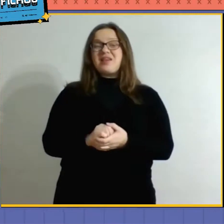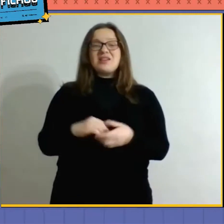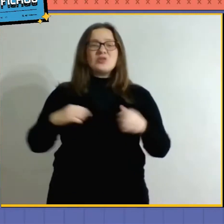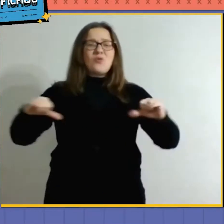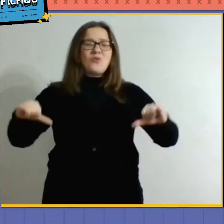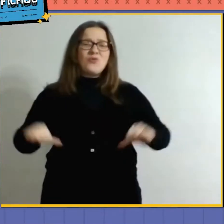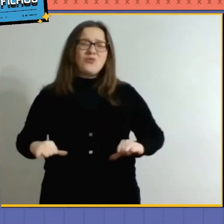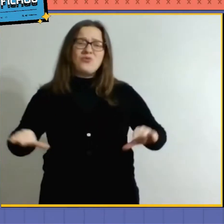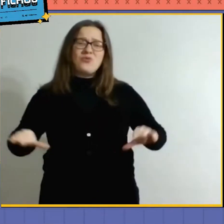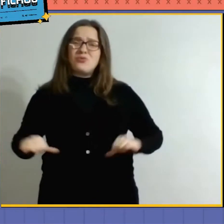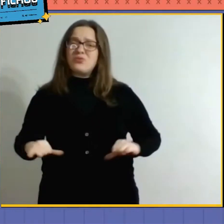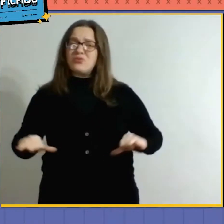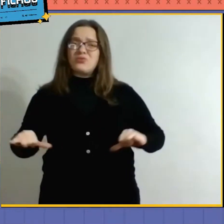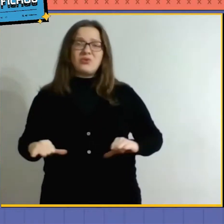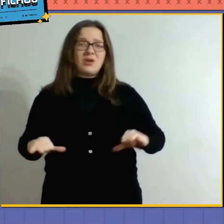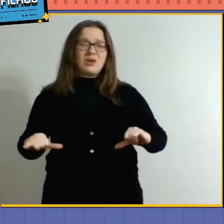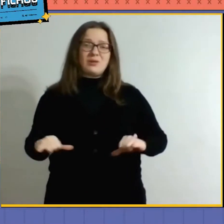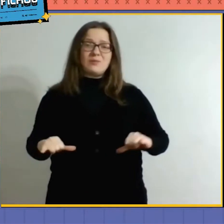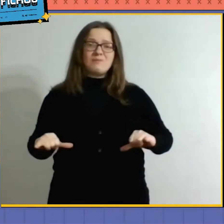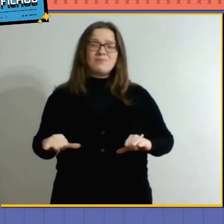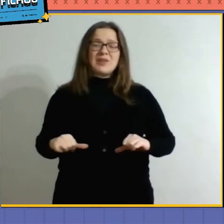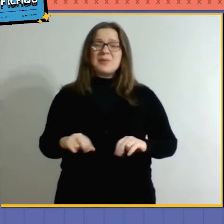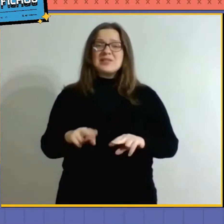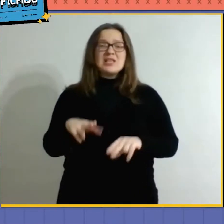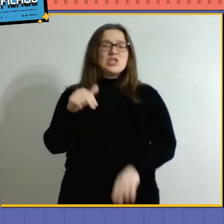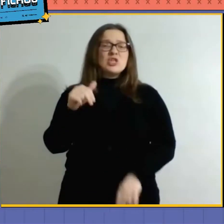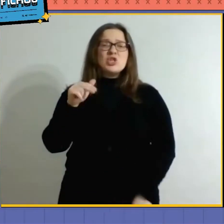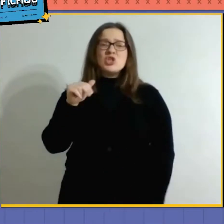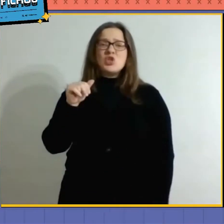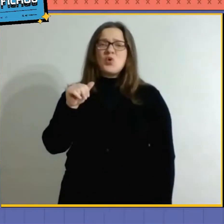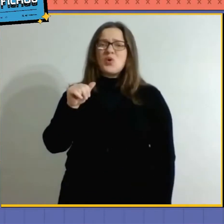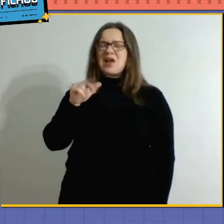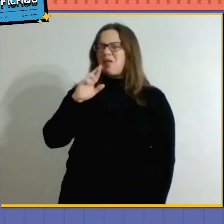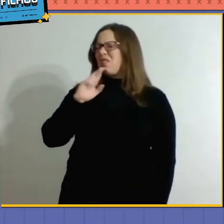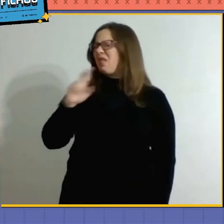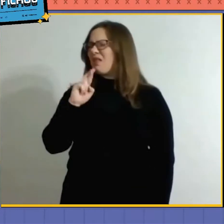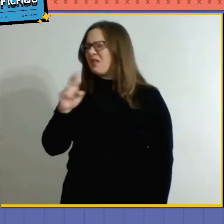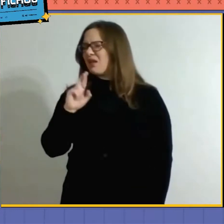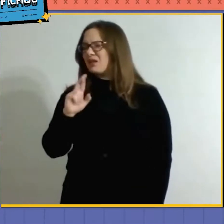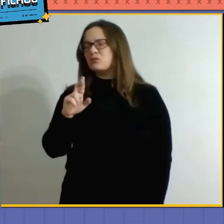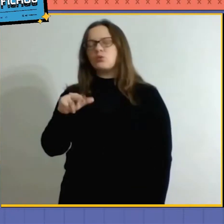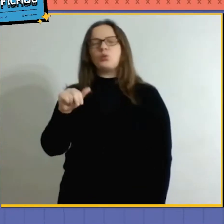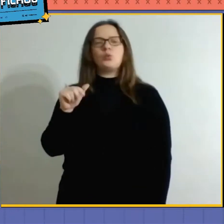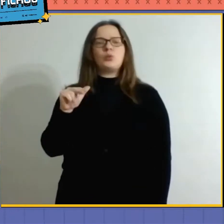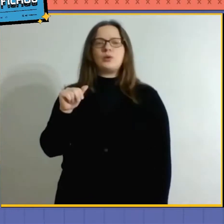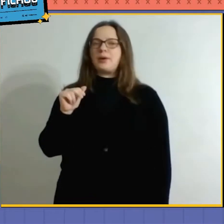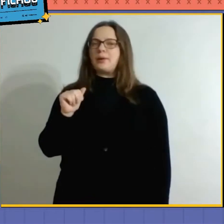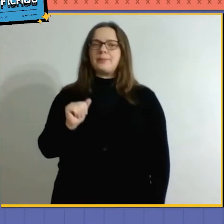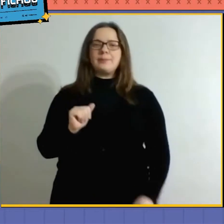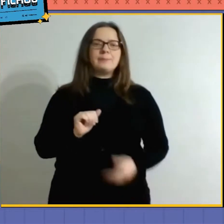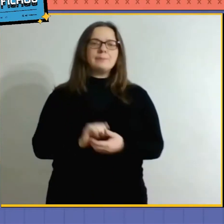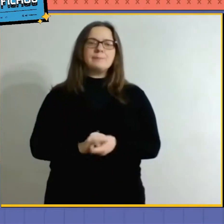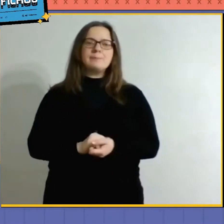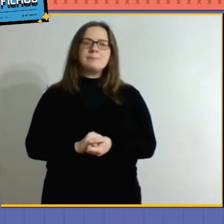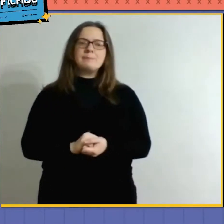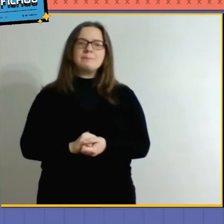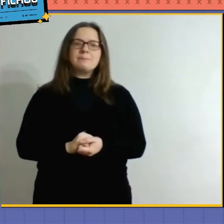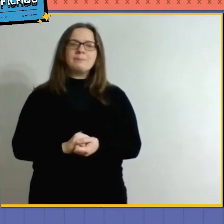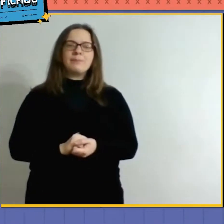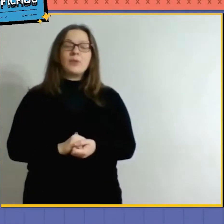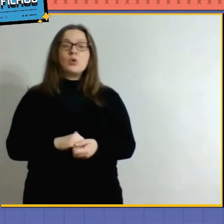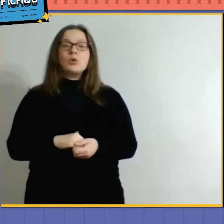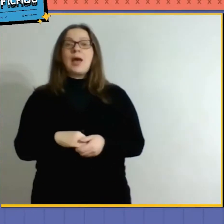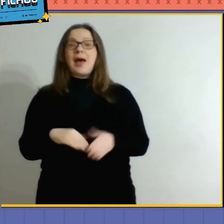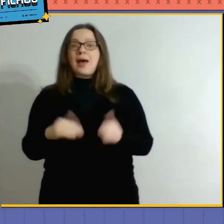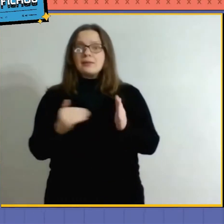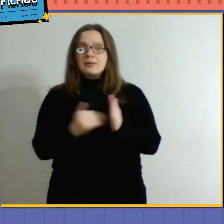mas ele nunca revidou a nenhum desses seus colegas que falavam mal dele vocês sabiam um médico chegou